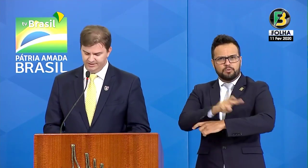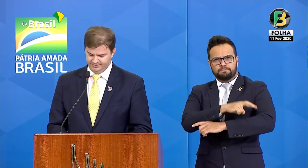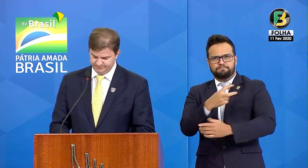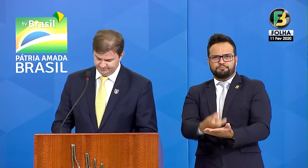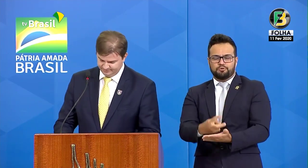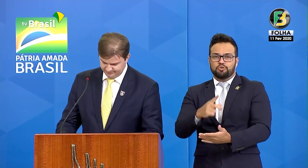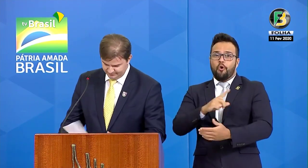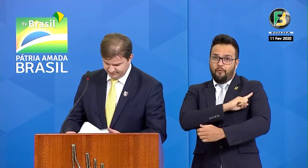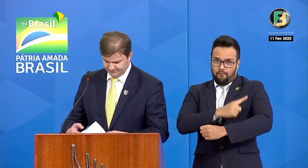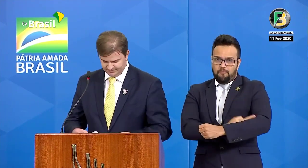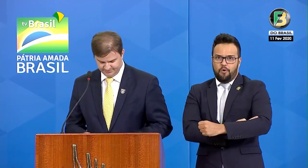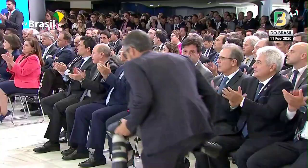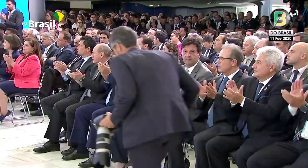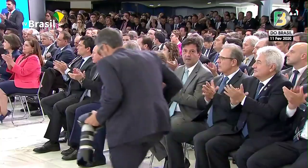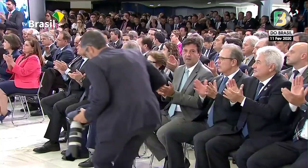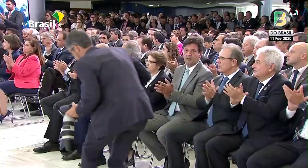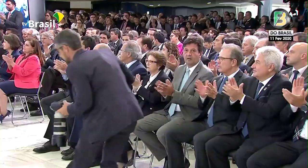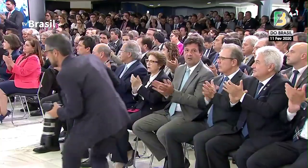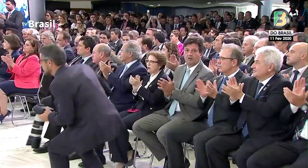Muito obrigado.